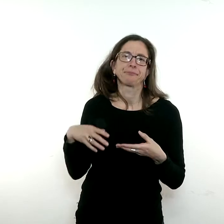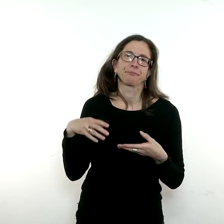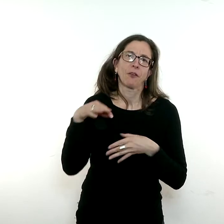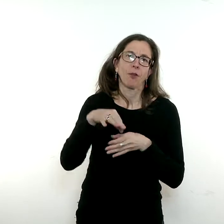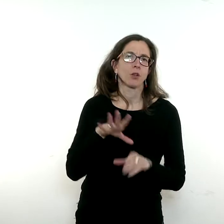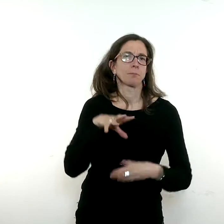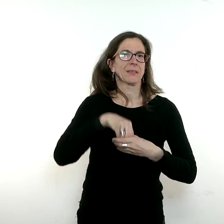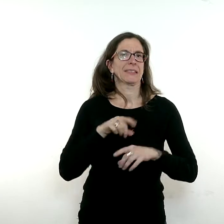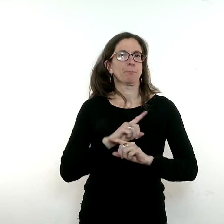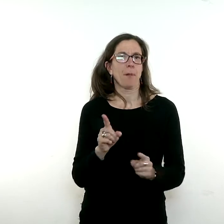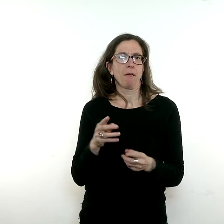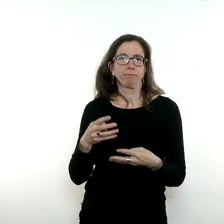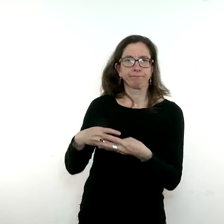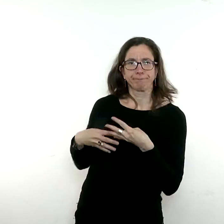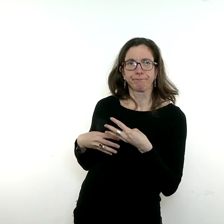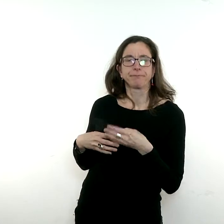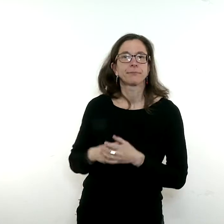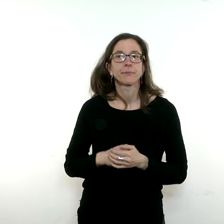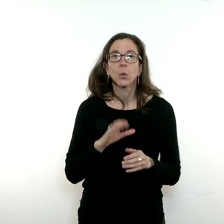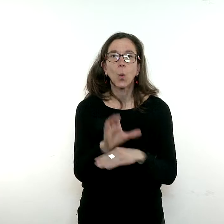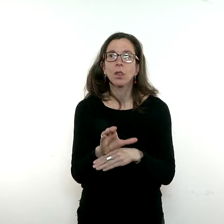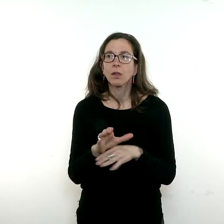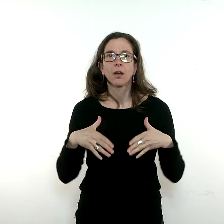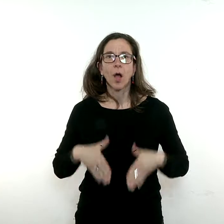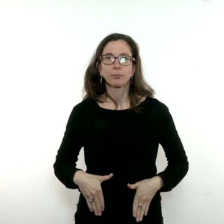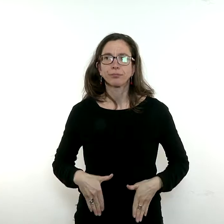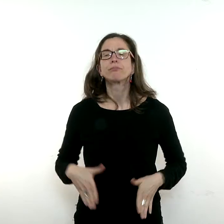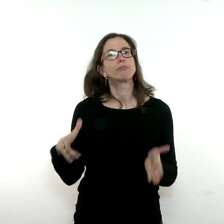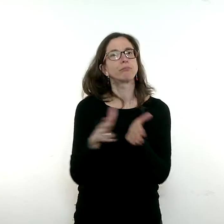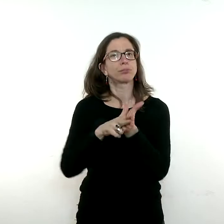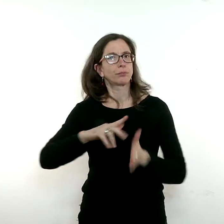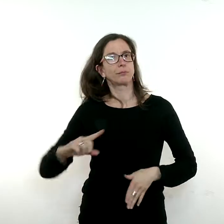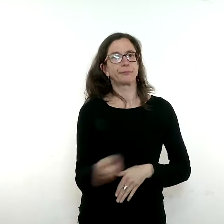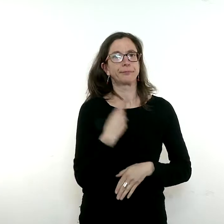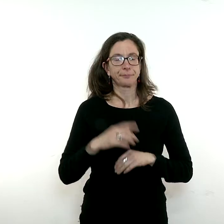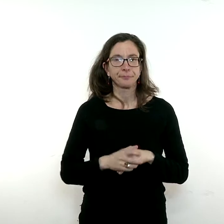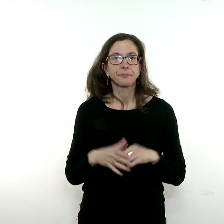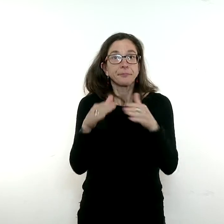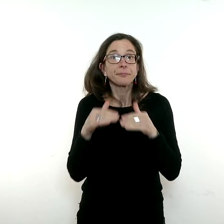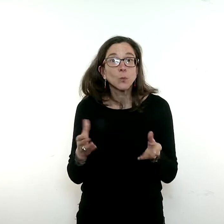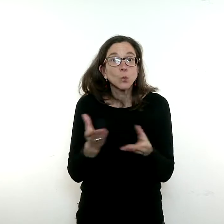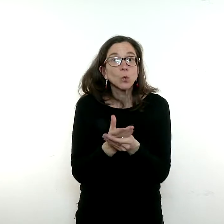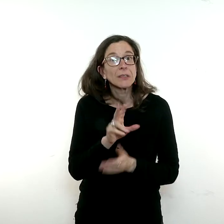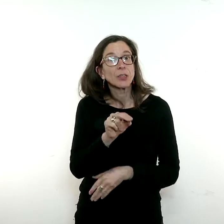vote. Contre? Abstention. Adopté à l'unanimité. Affaire 37, Madame Marsala vous